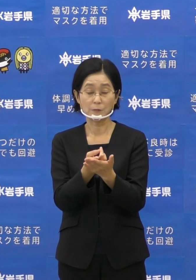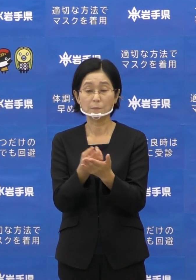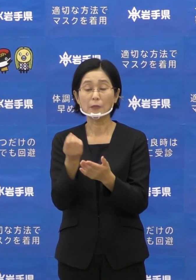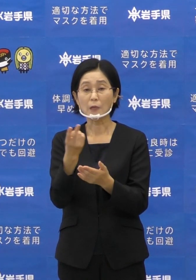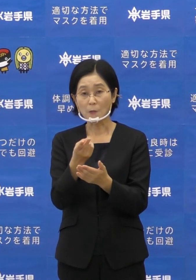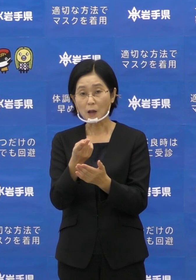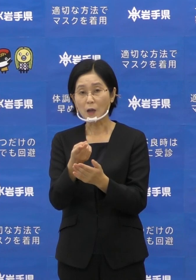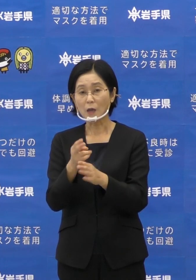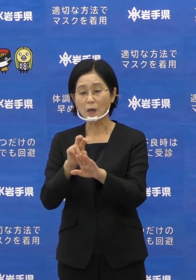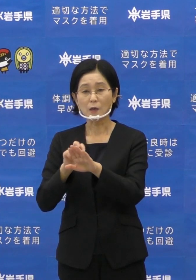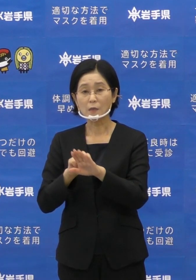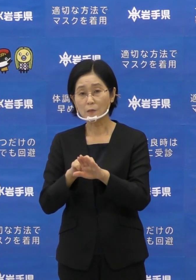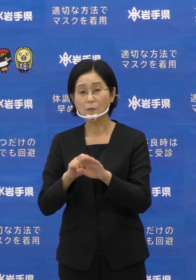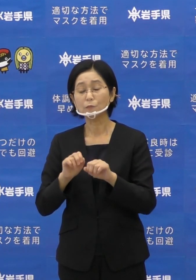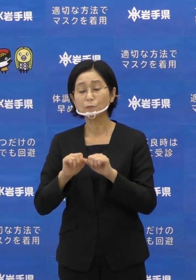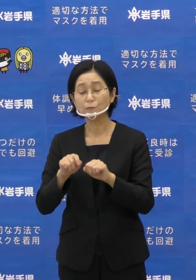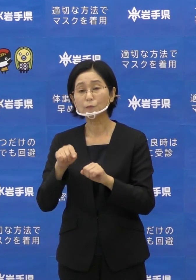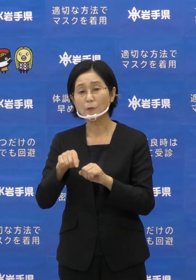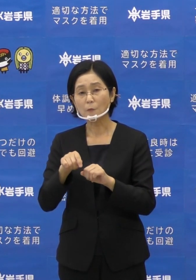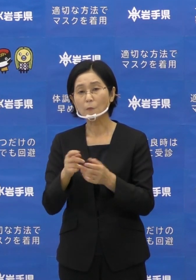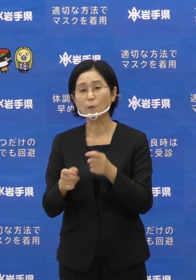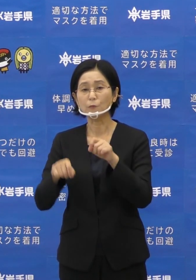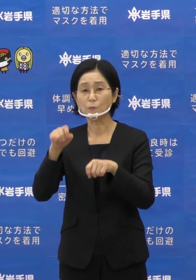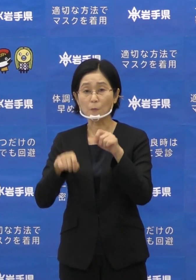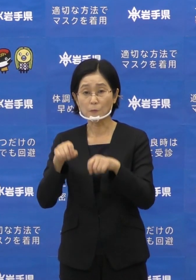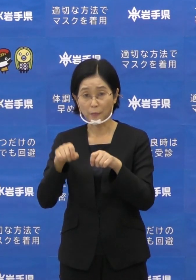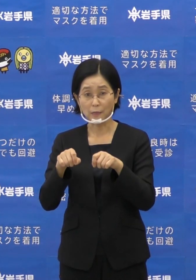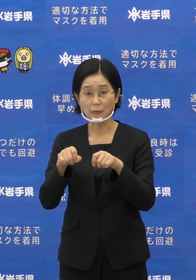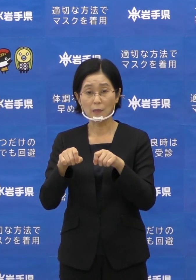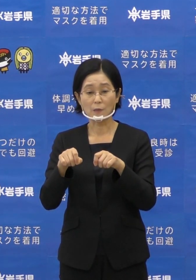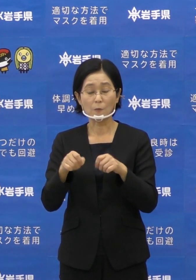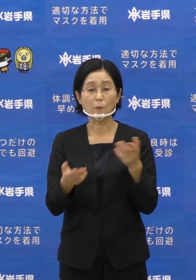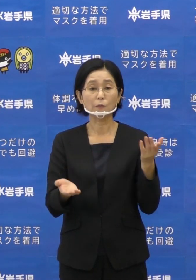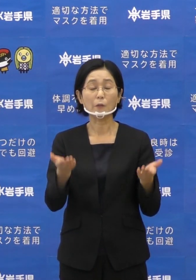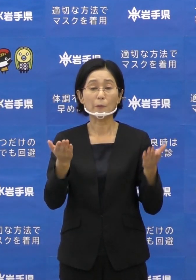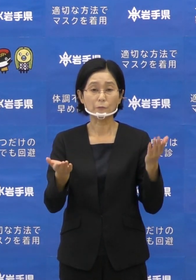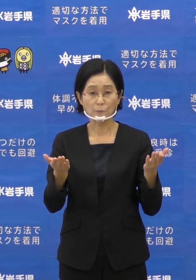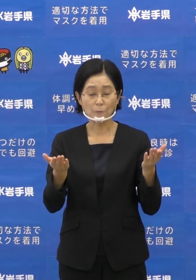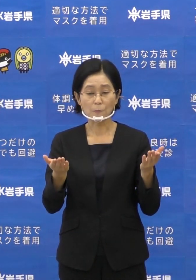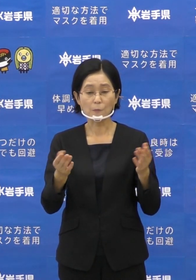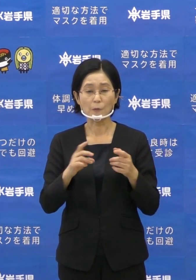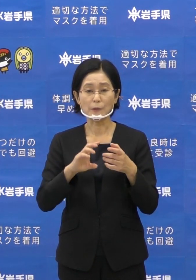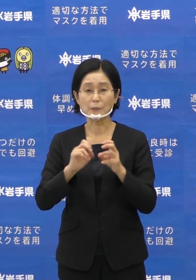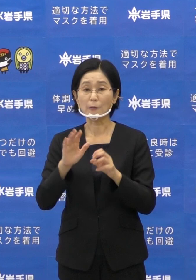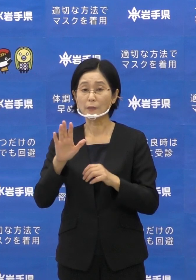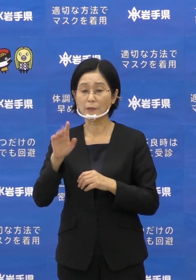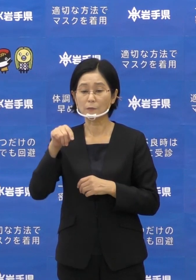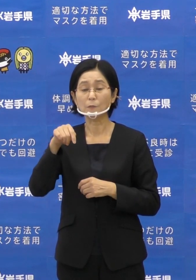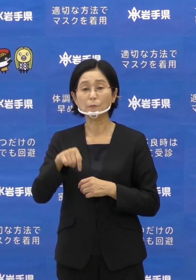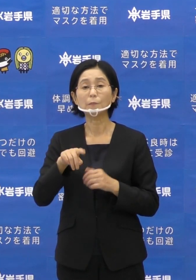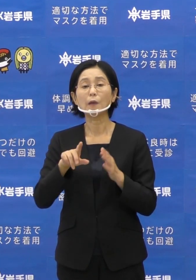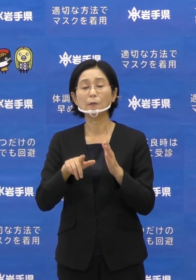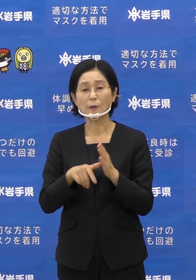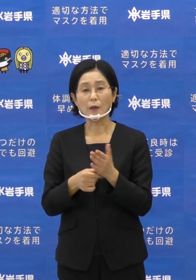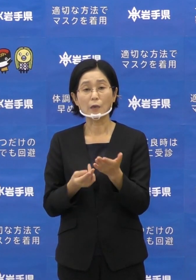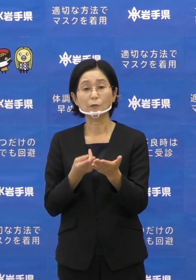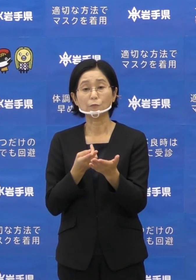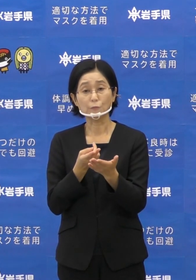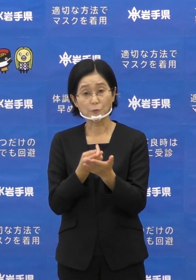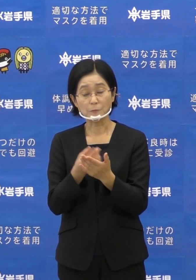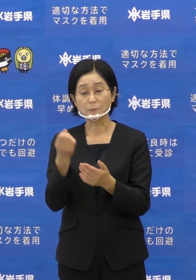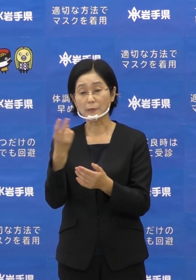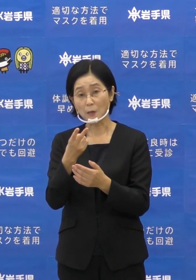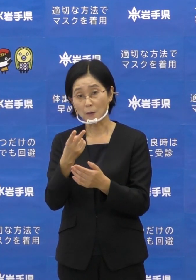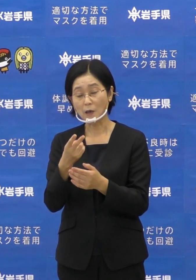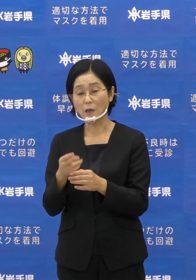数がこう、まあ、いわば滞留しているのがこう全国的な実態の中であって、岩手においては入院と調整中の